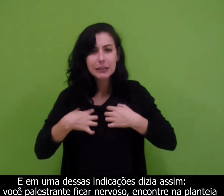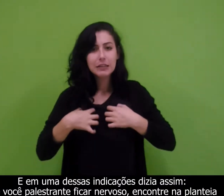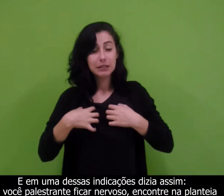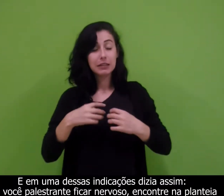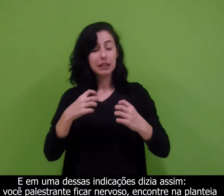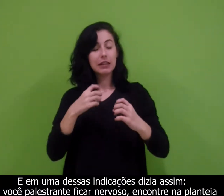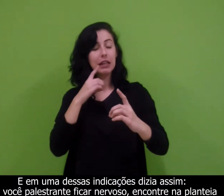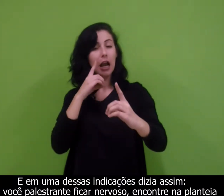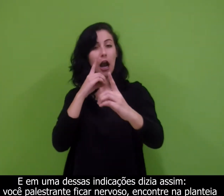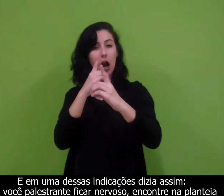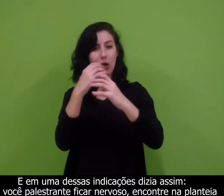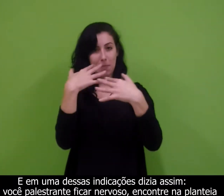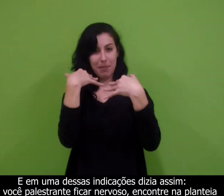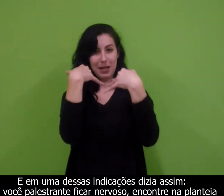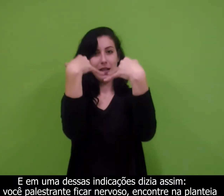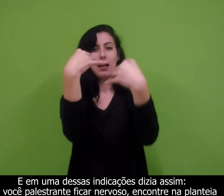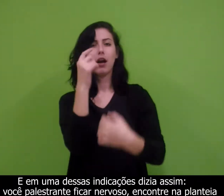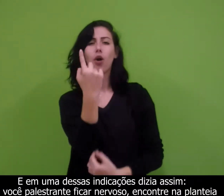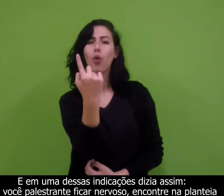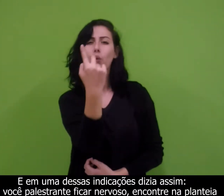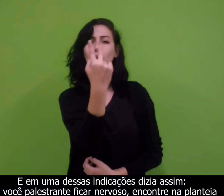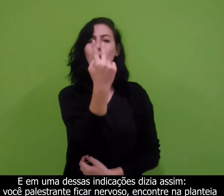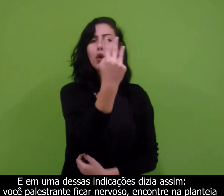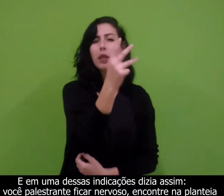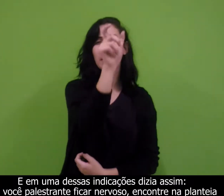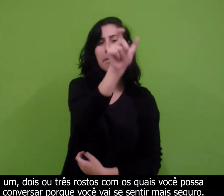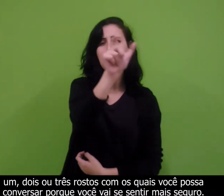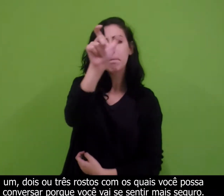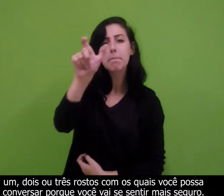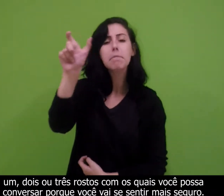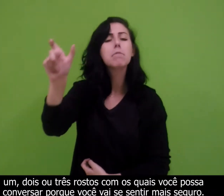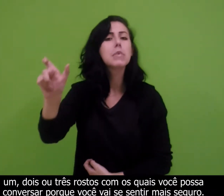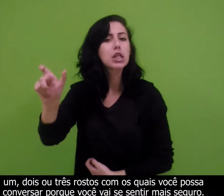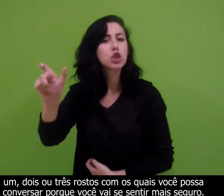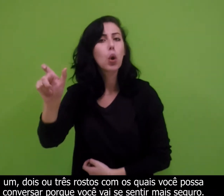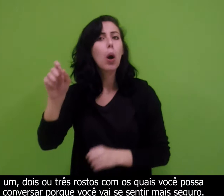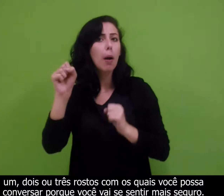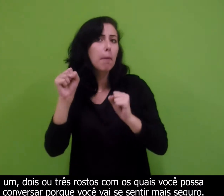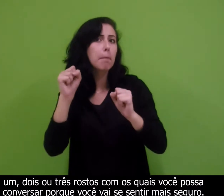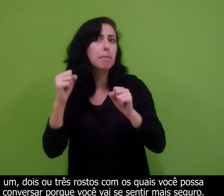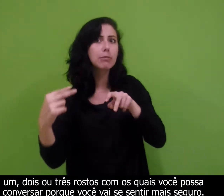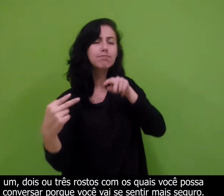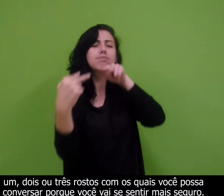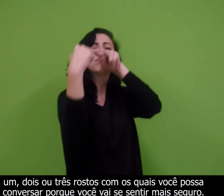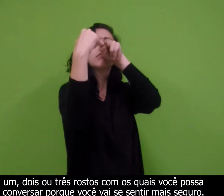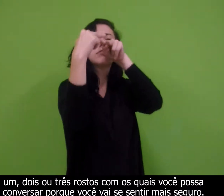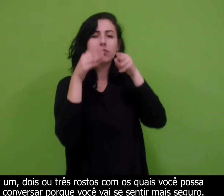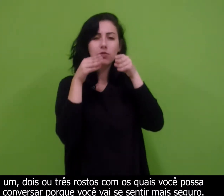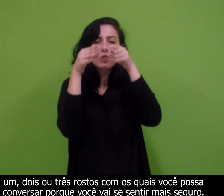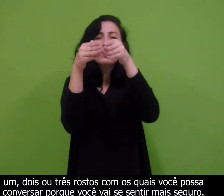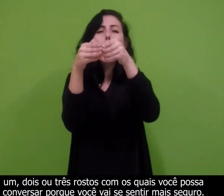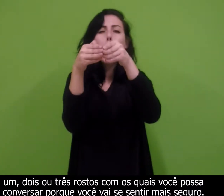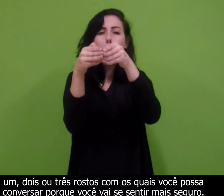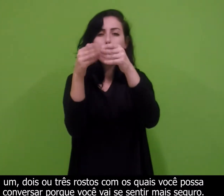Ficar nervoso, encontre na plateia 1, 2 ou 3 rostos com os quais você